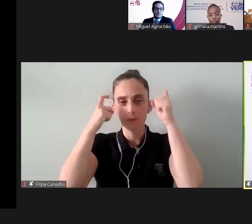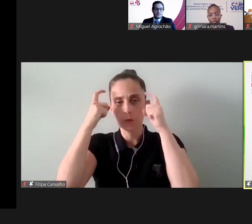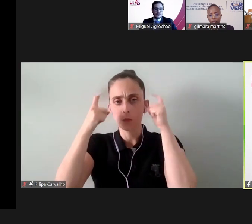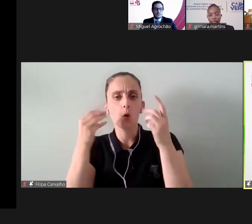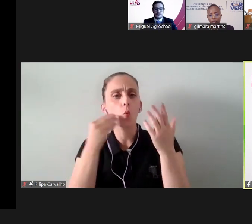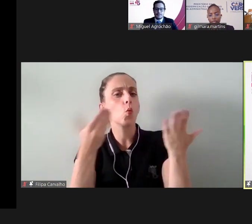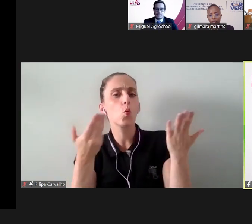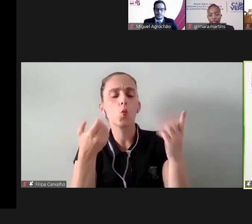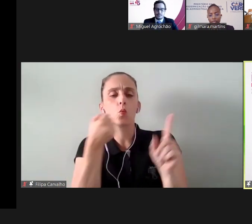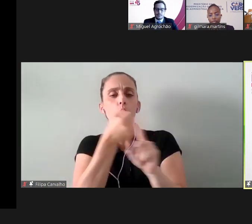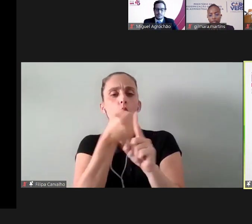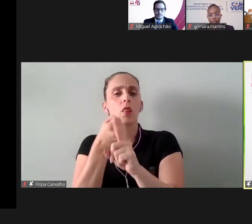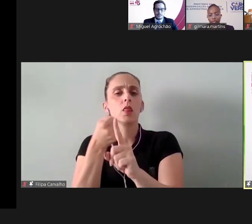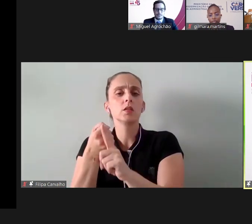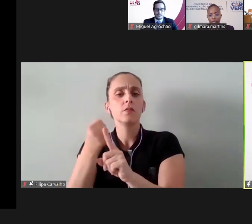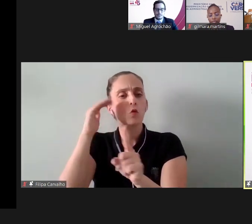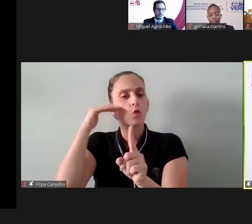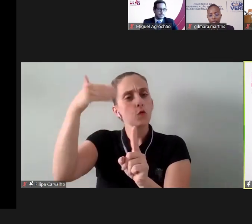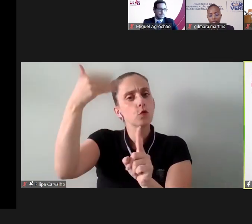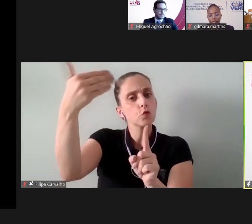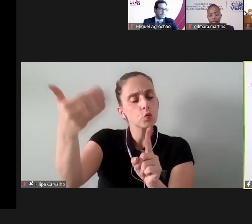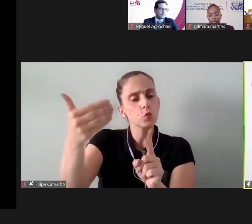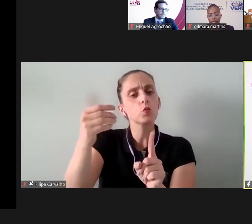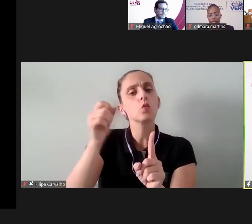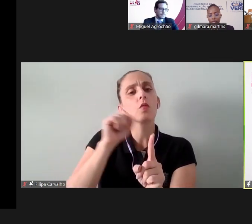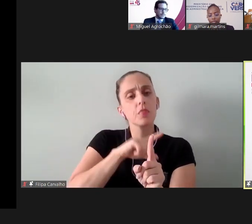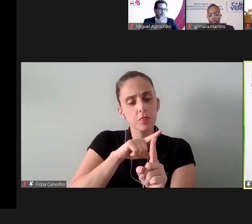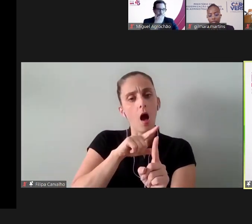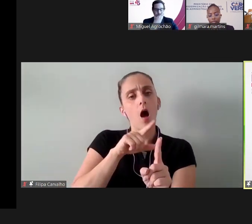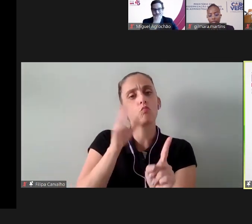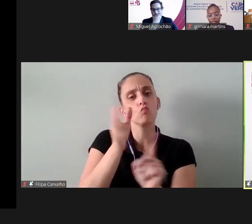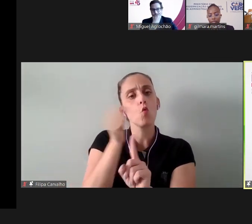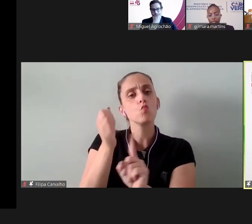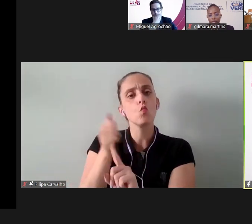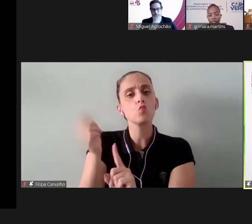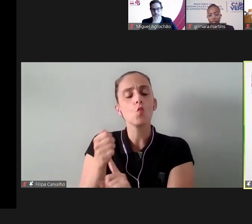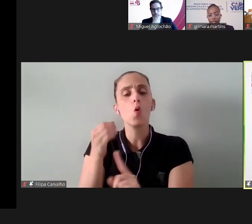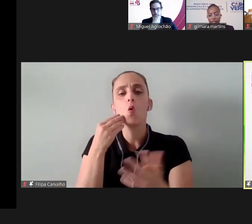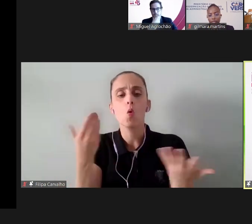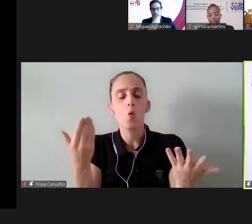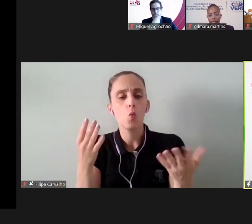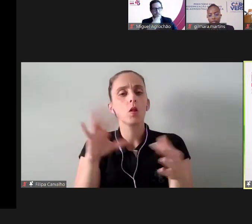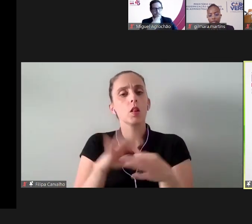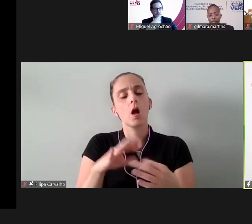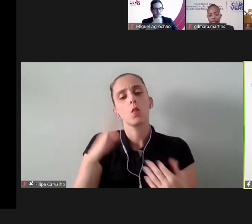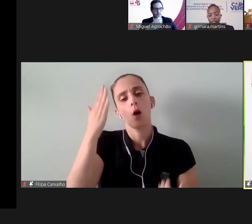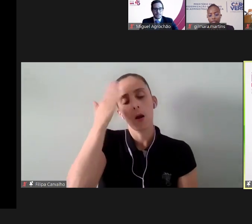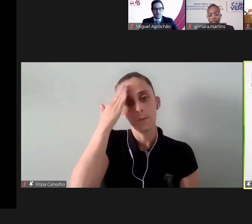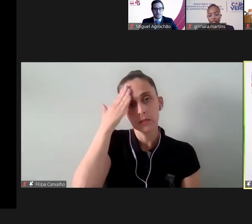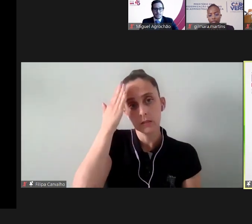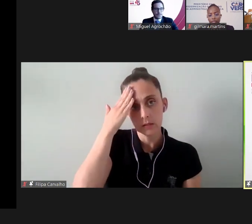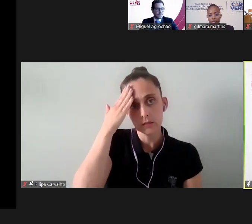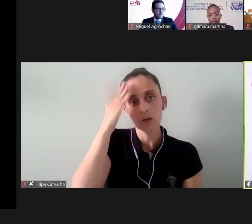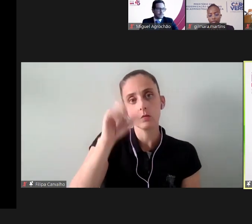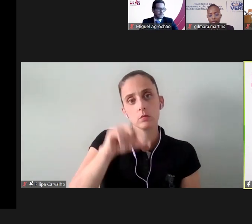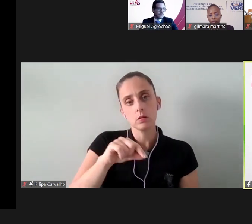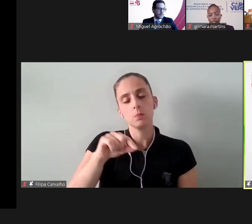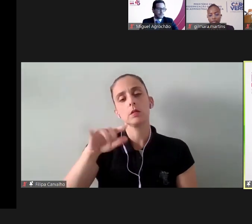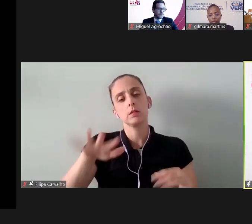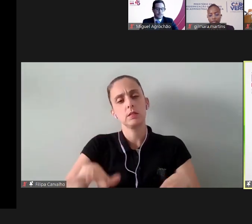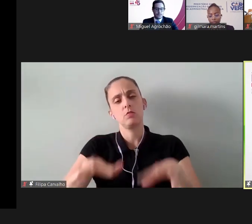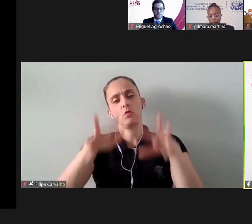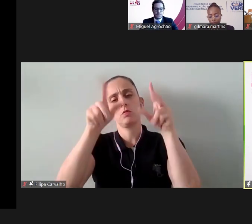que os desafios do futuro podem ser respondidos através da capacitação e do desenvolvimento de